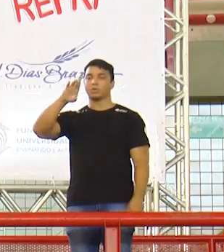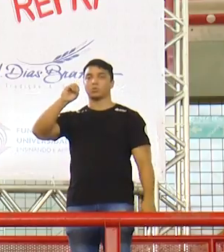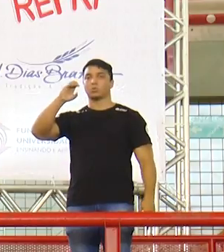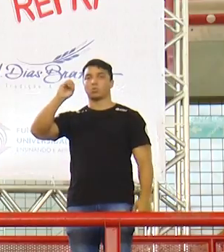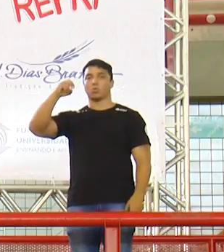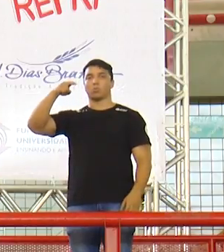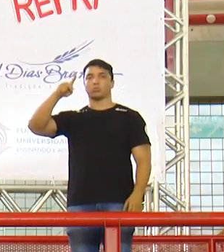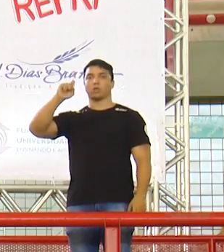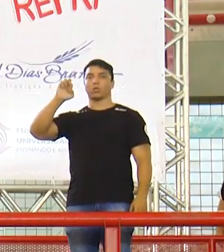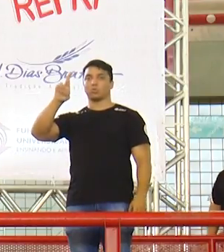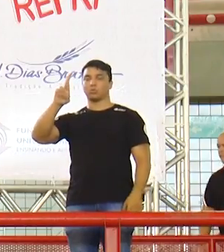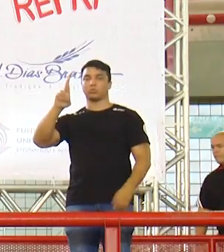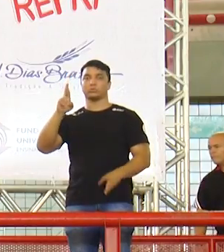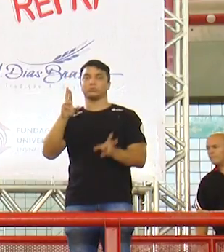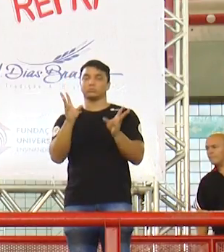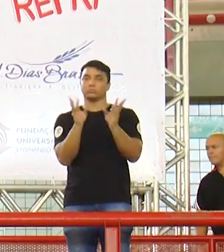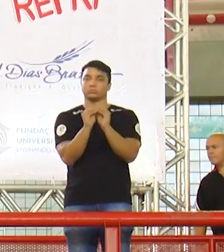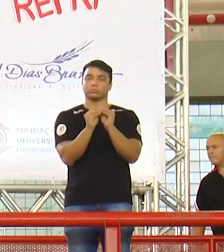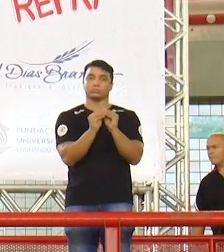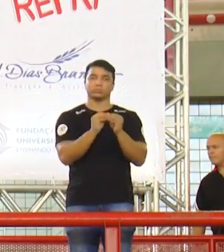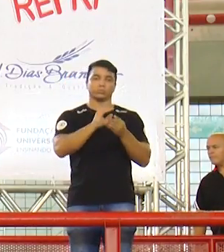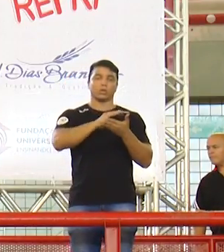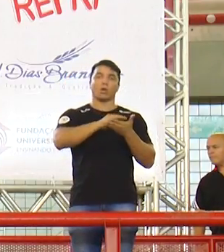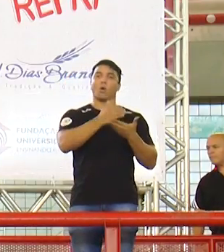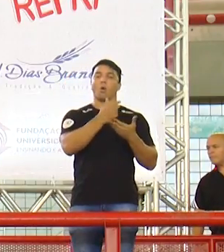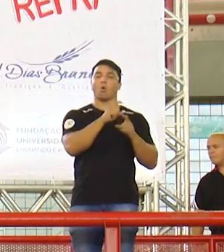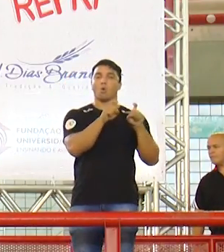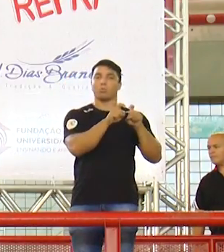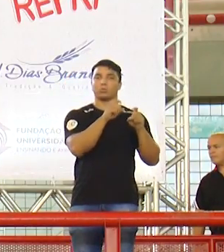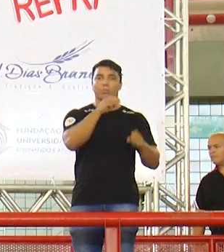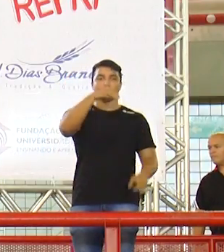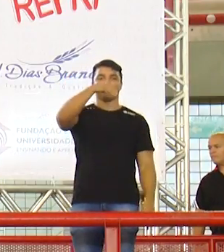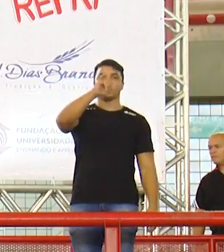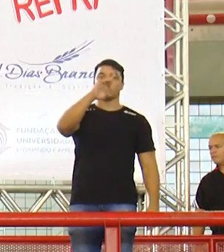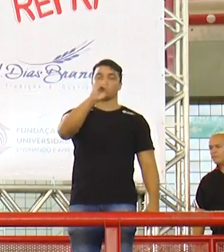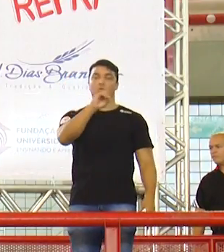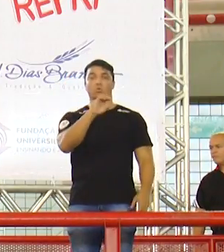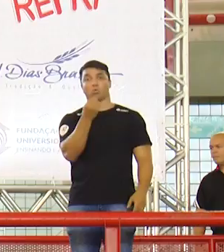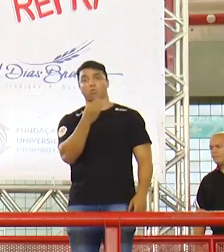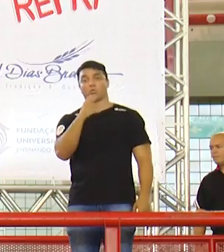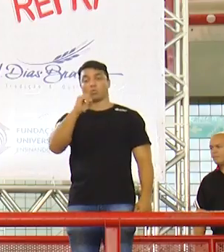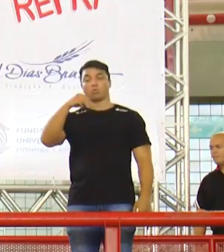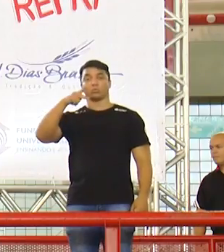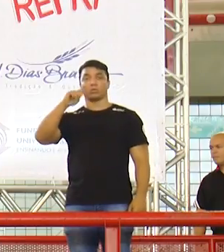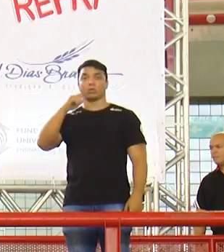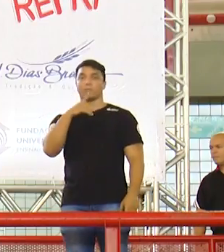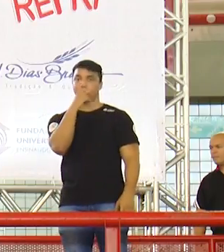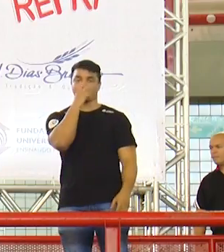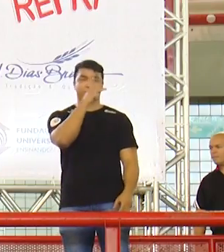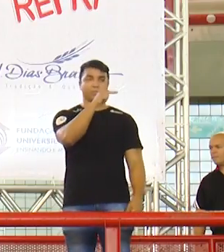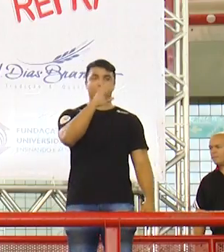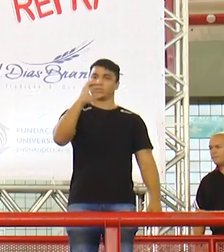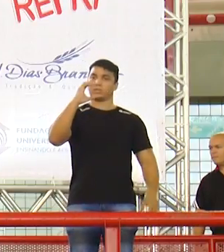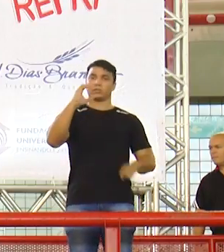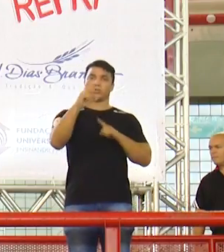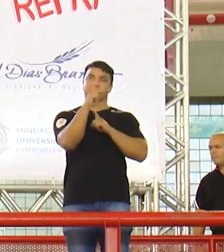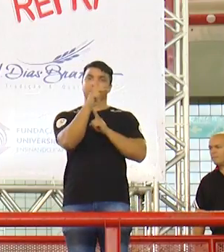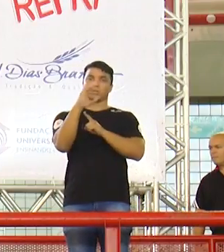Microcomputador. Reduz e dá o quê? Computador ou micro? Se puser PC, PC é sigla,